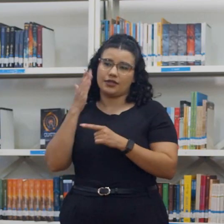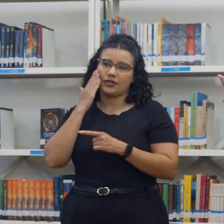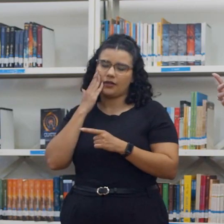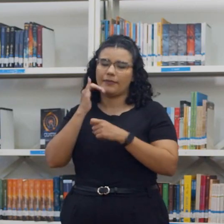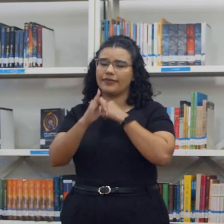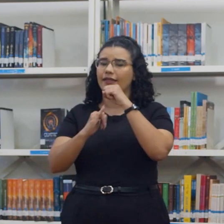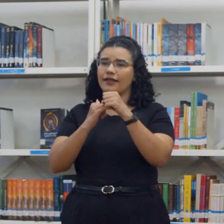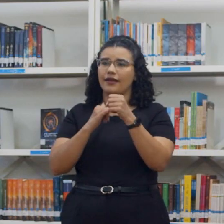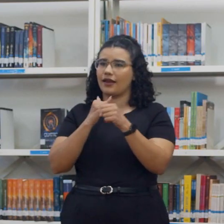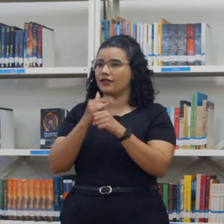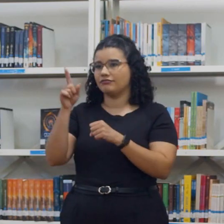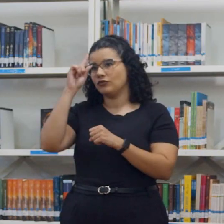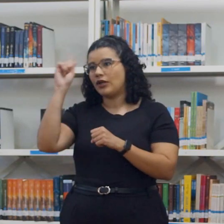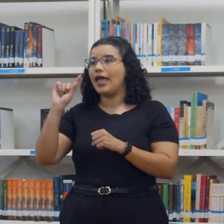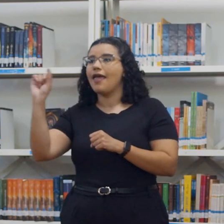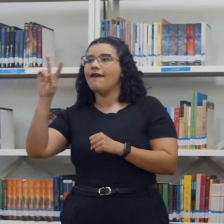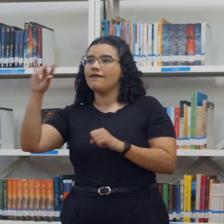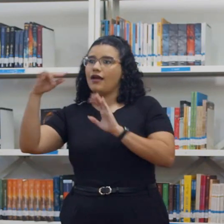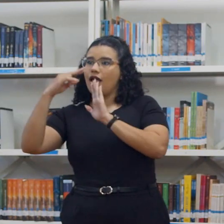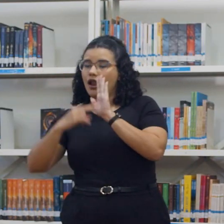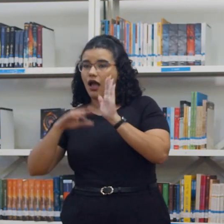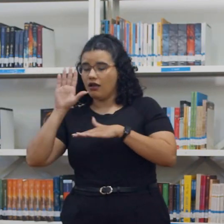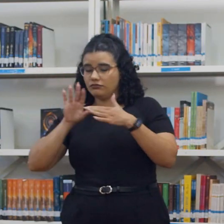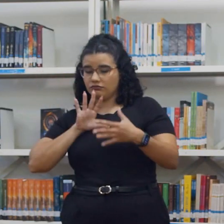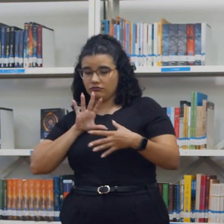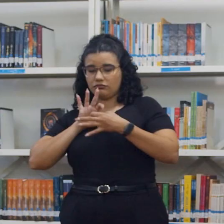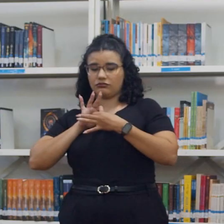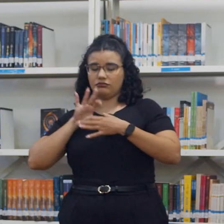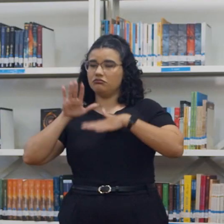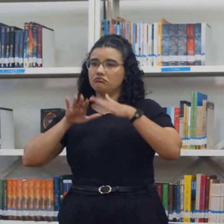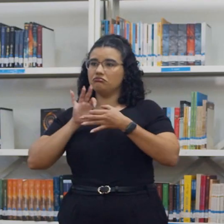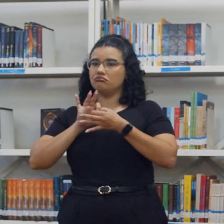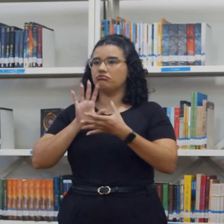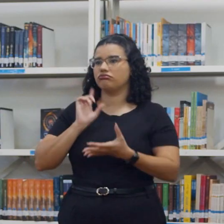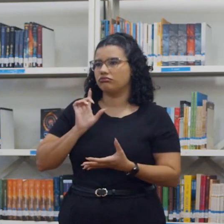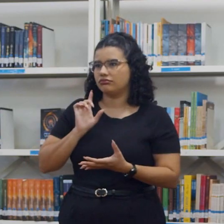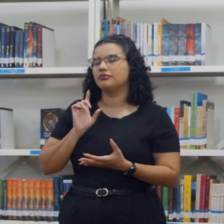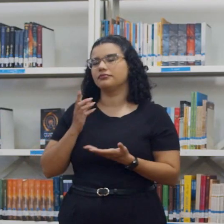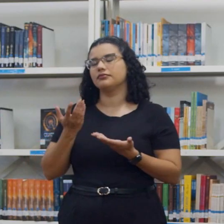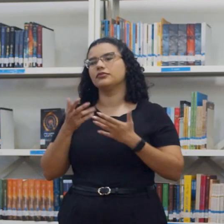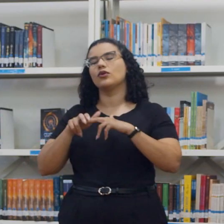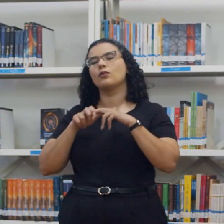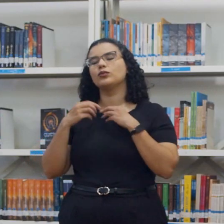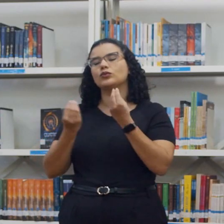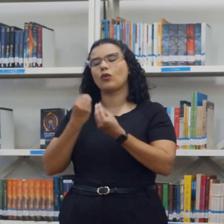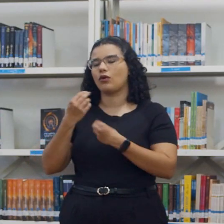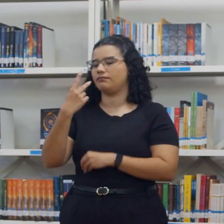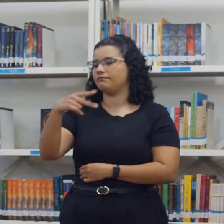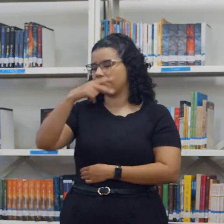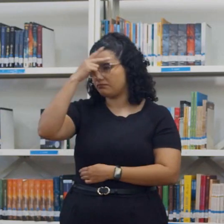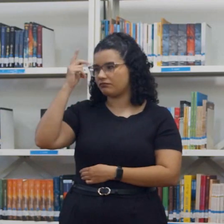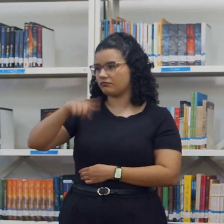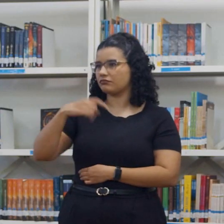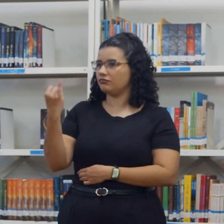nunca sabe quem vai ler, quem vai conectar aquilo que a gente está falando e como isso pode ser importante para aquela